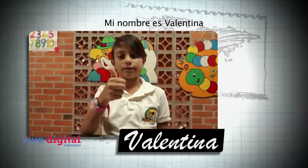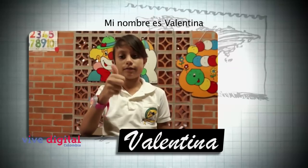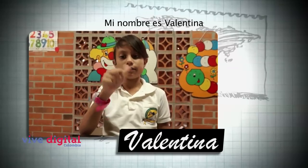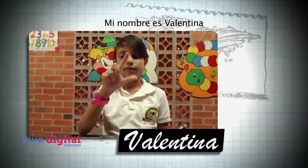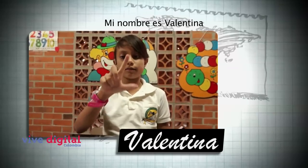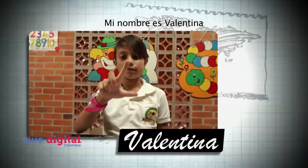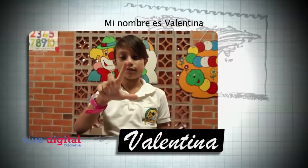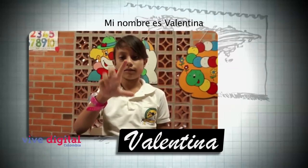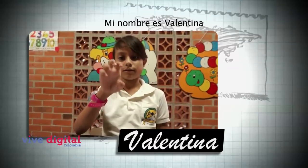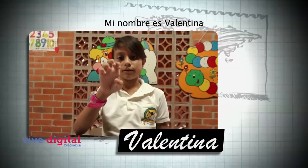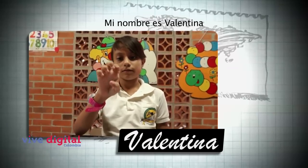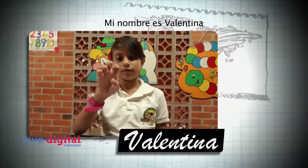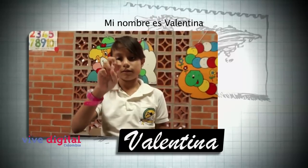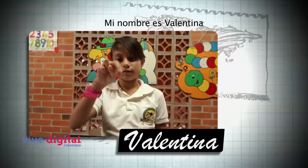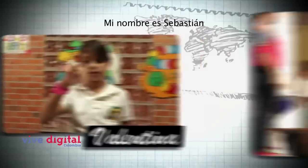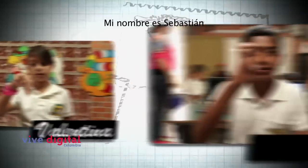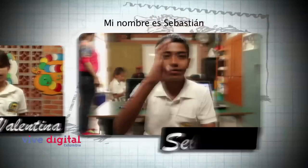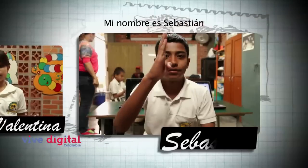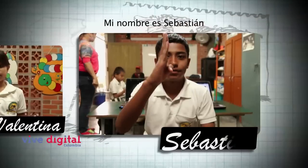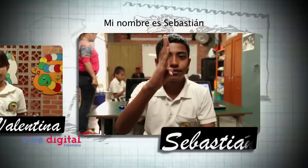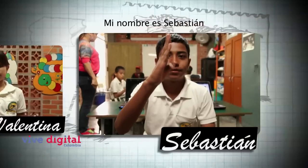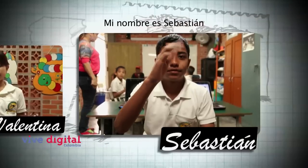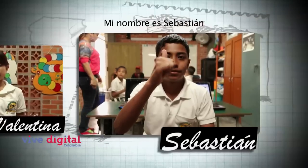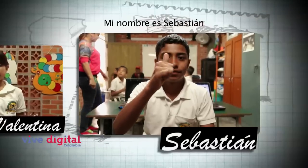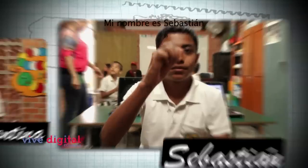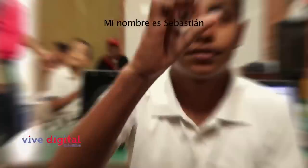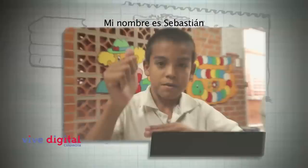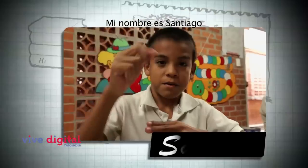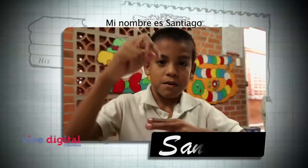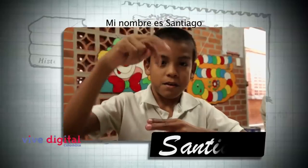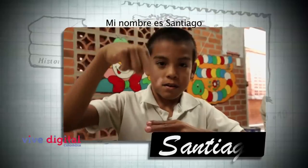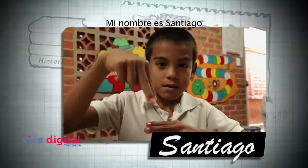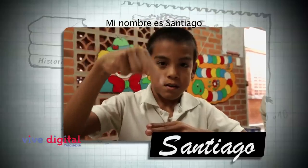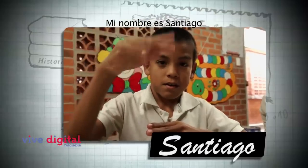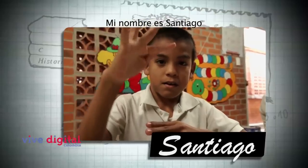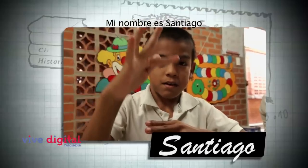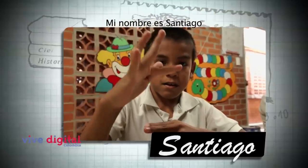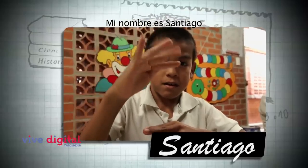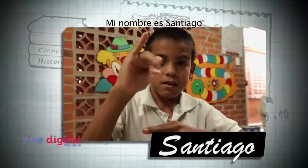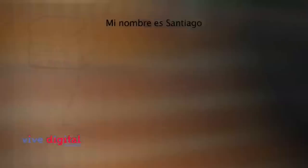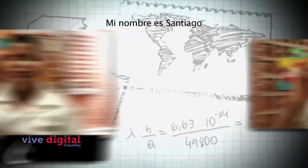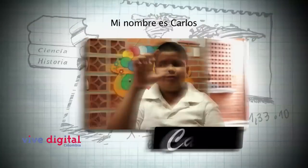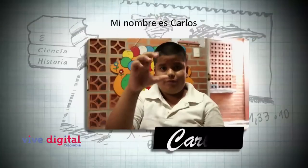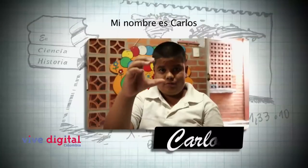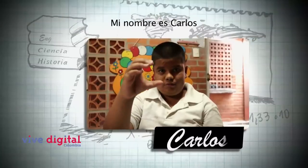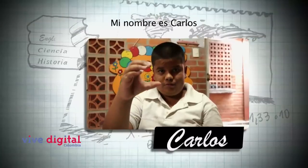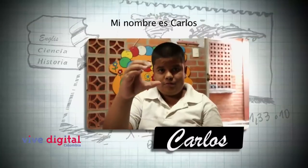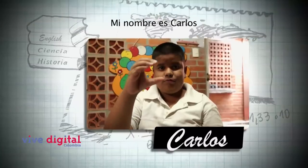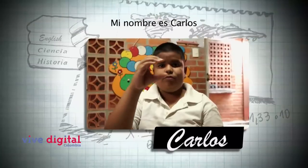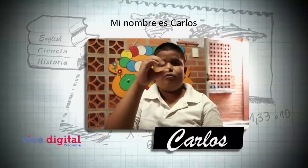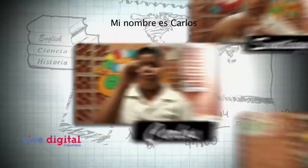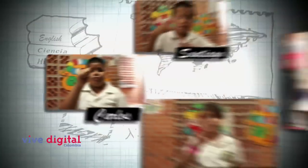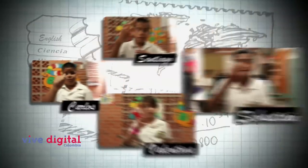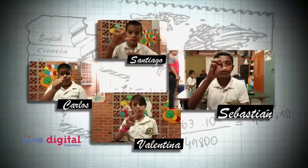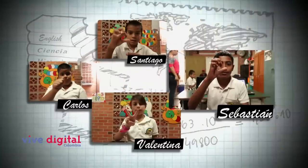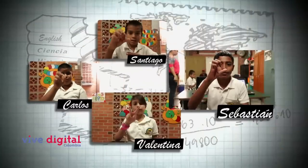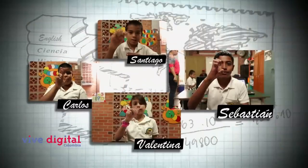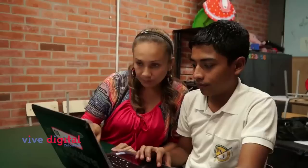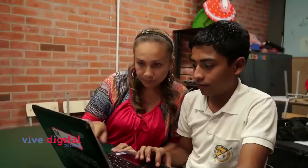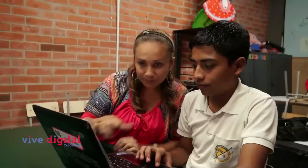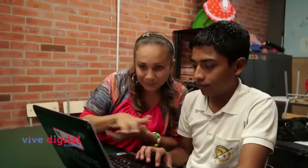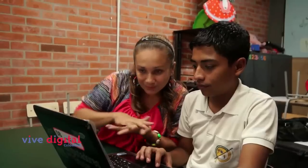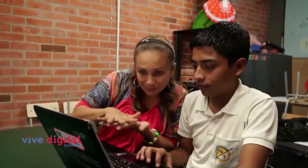nombre es Valentina, Sebastián, Santiago, Carlos.